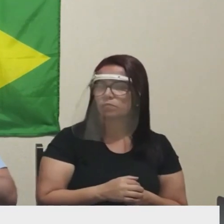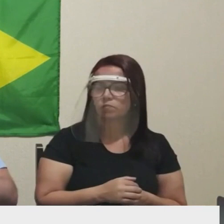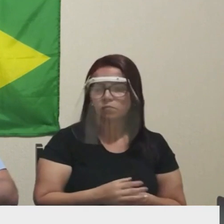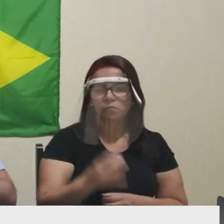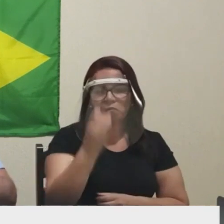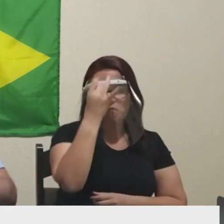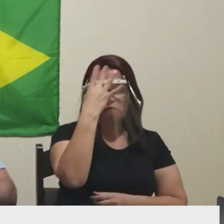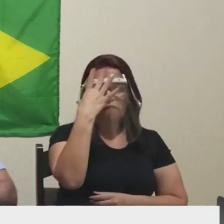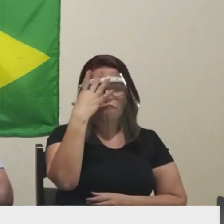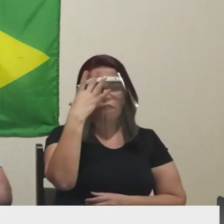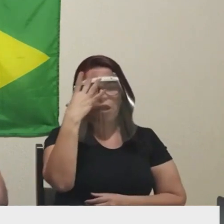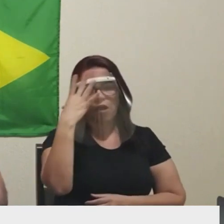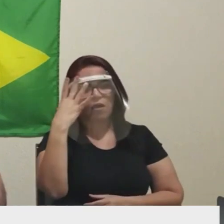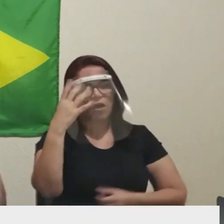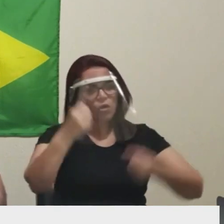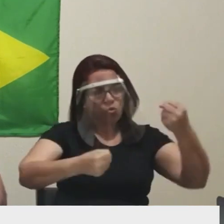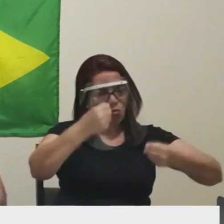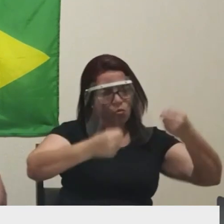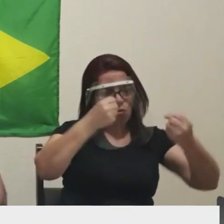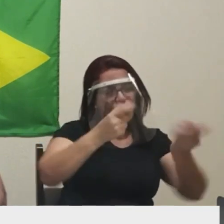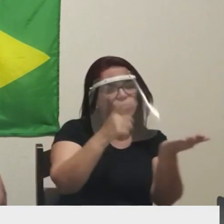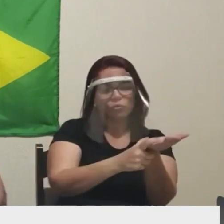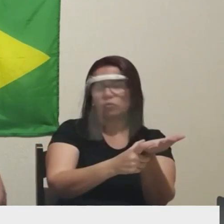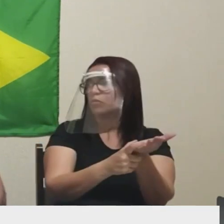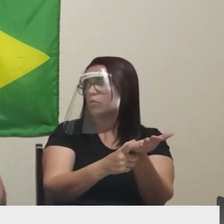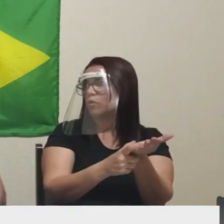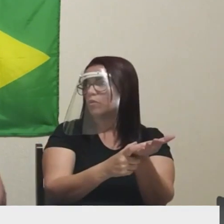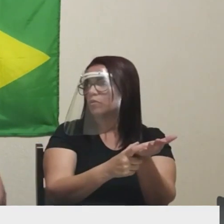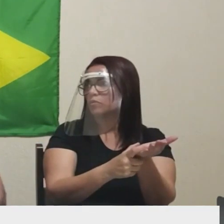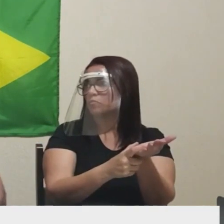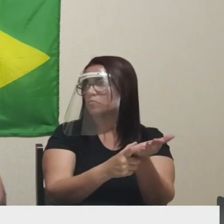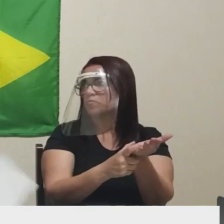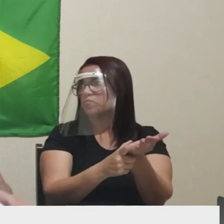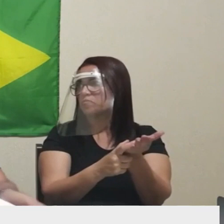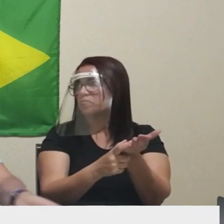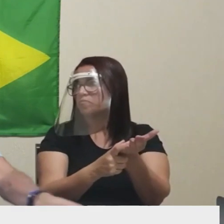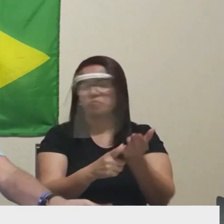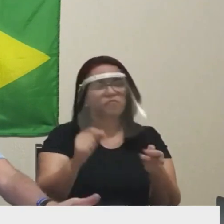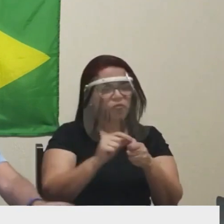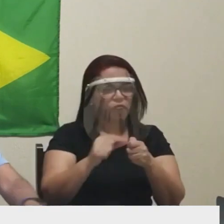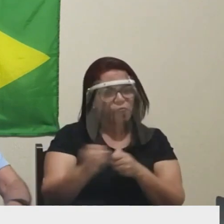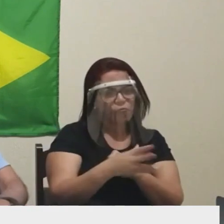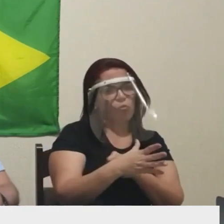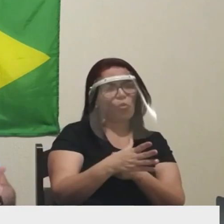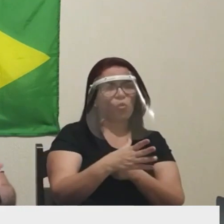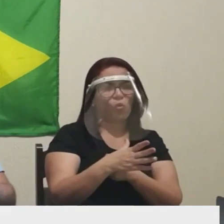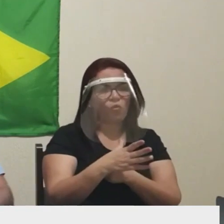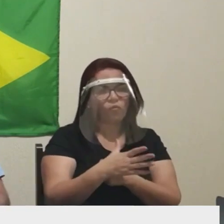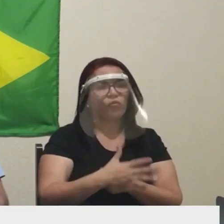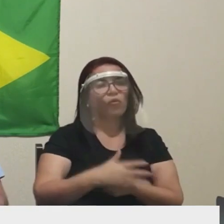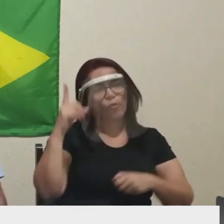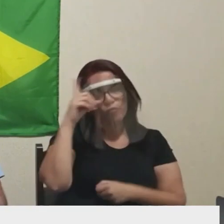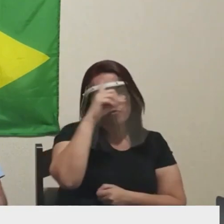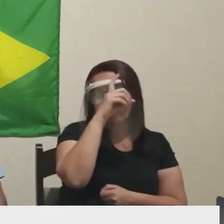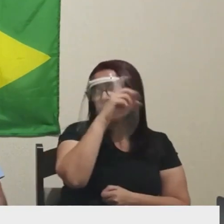mais fácil você retirar a carteira e mais barato também. É complicado, tinha que renovar a carteira também, né? Dá trabalho. Dá trabalho. É de 5 em